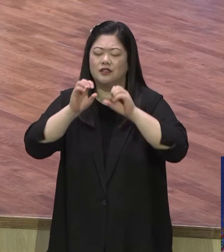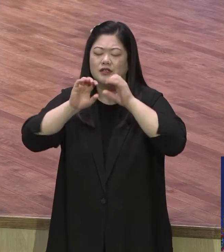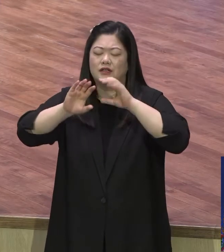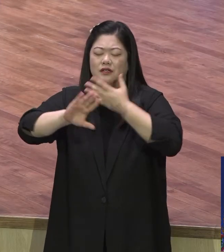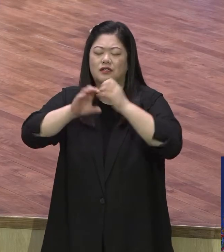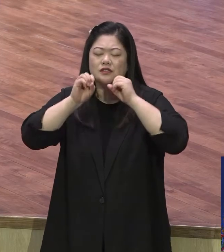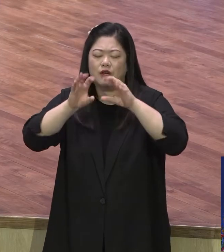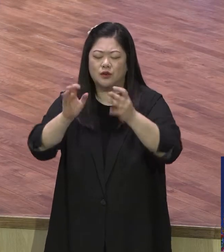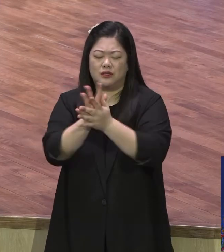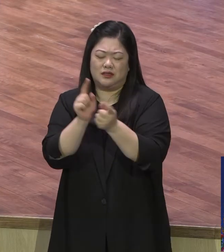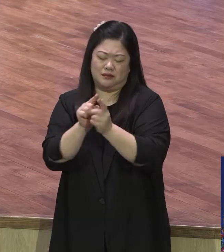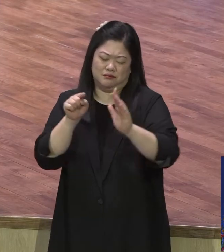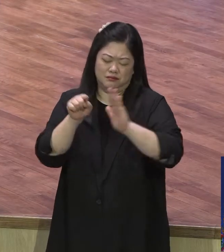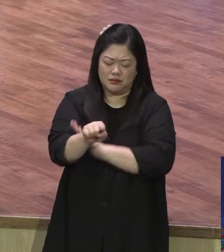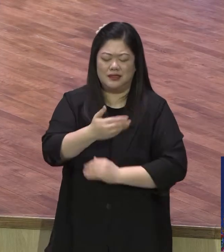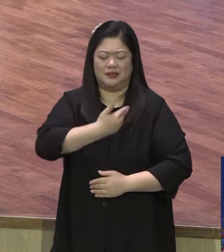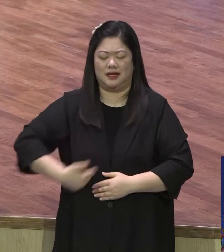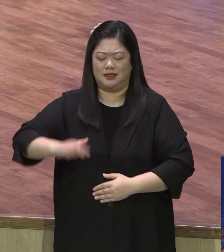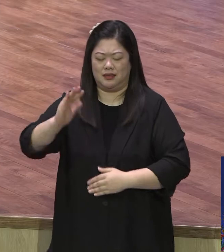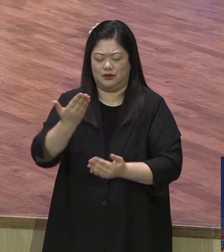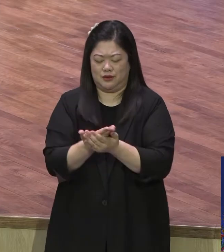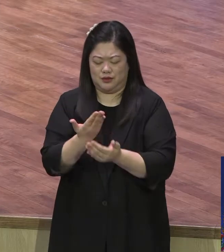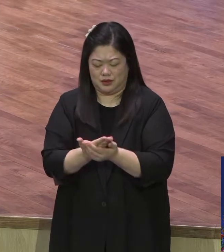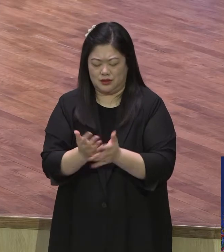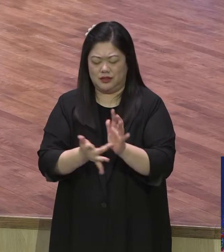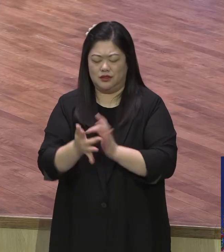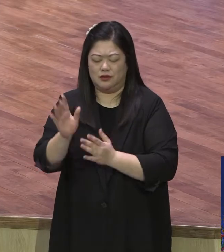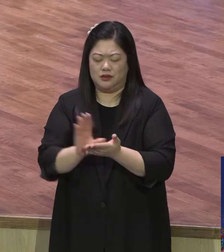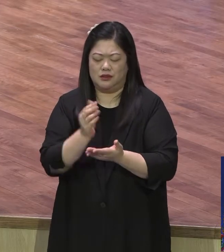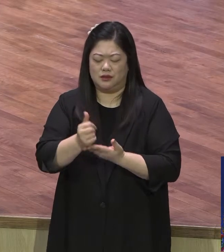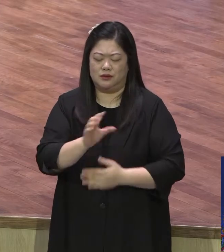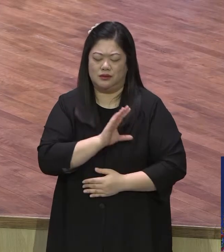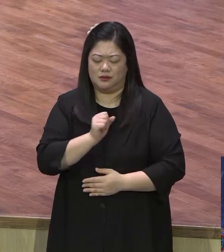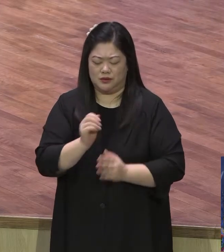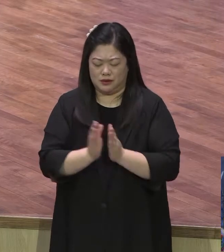도와 주옵사사 예수 그의 소름 받들어 축복 기도합니다 아멘